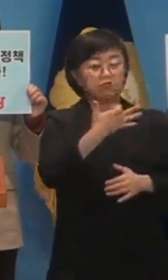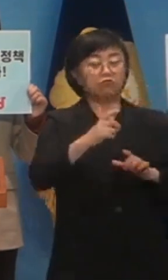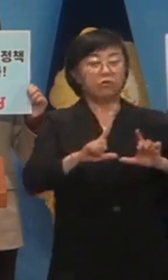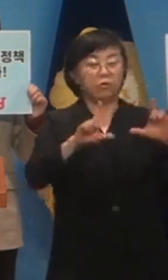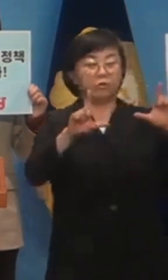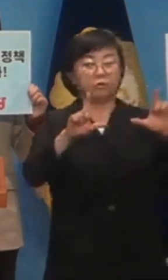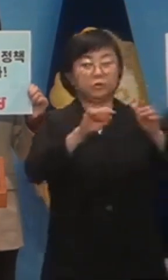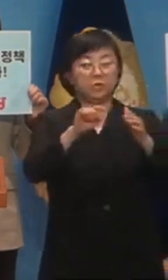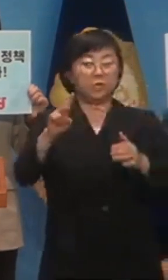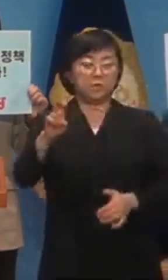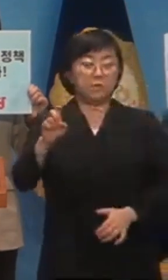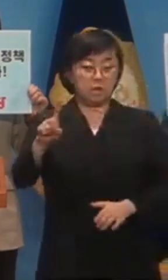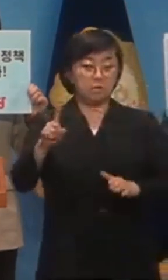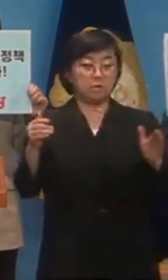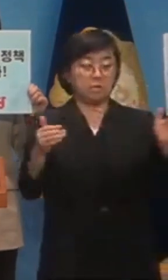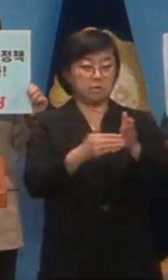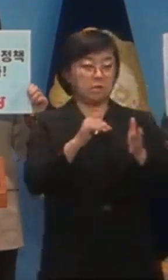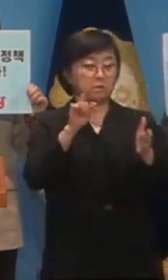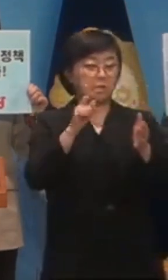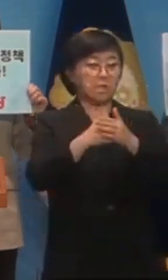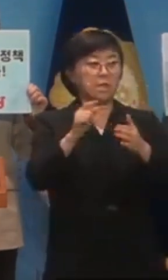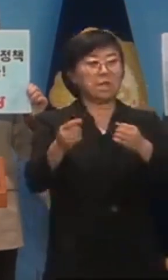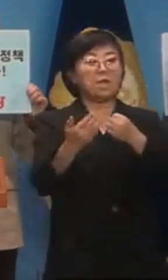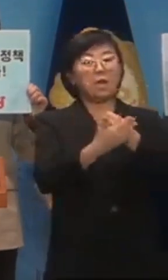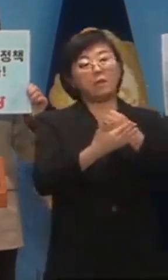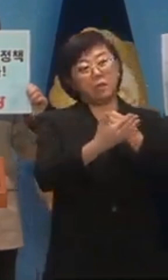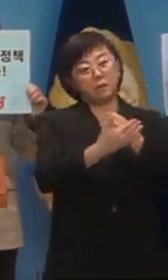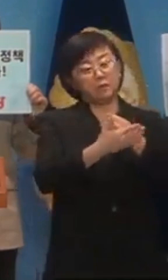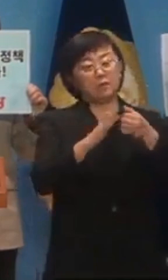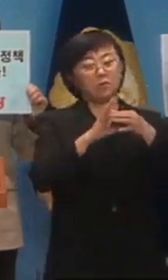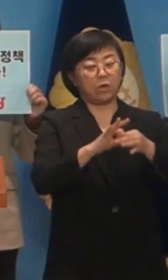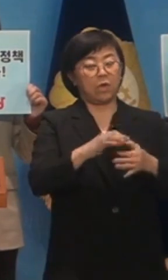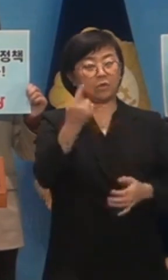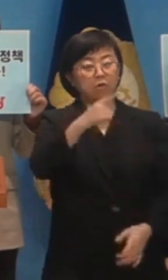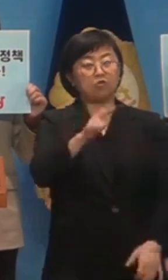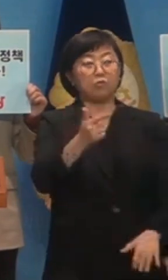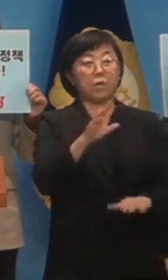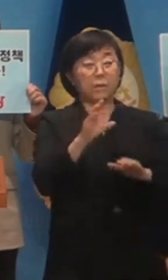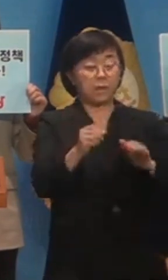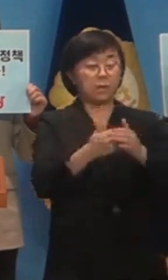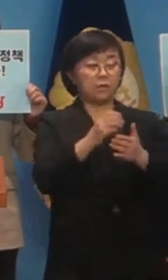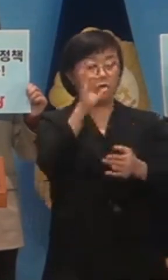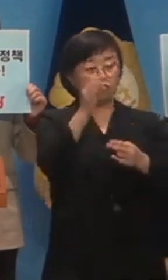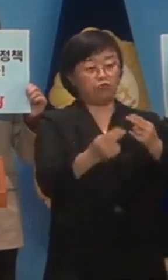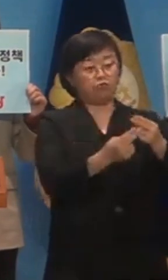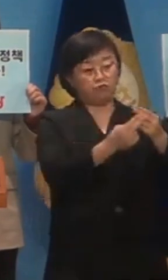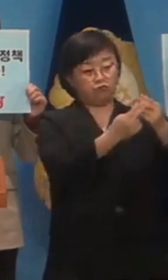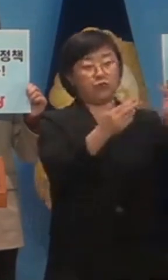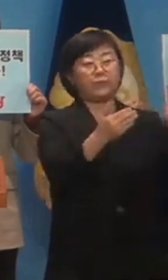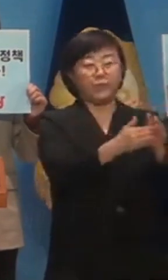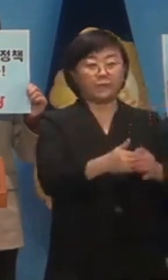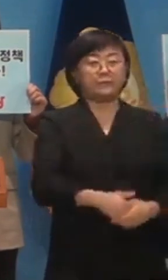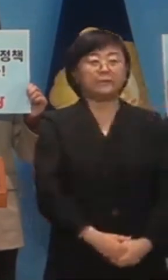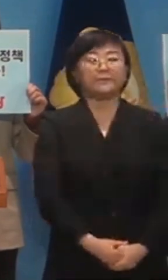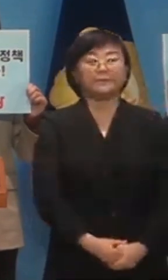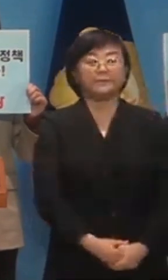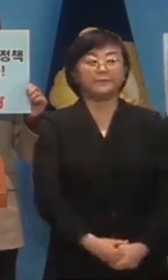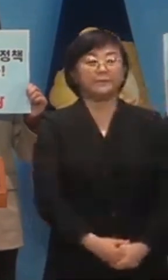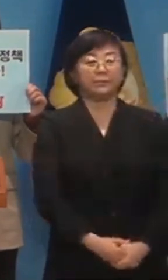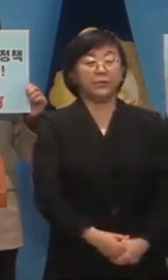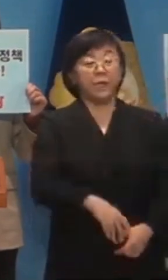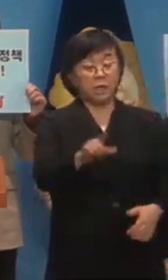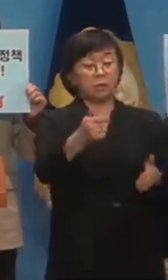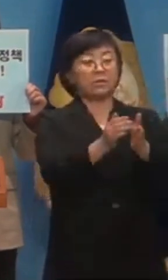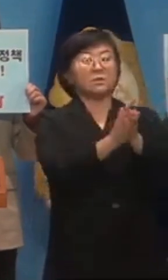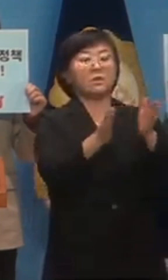2019년부터 21년까지 내일 채용 공제 프로그램을 통해 1,600만 원의 목돈을 마련했습니다. 이